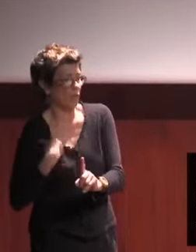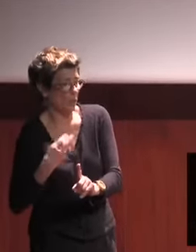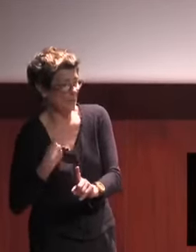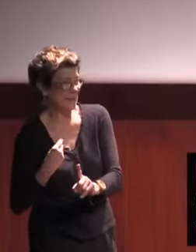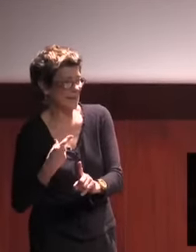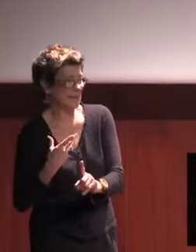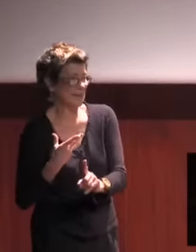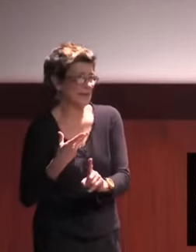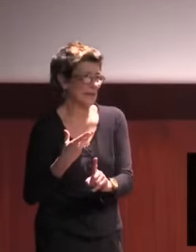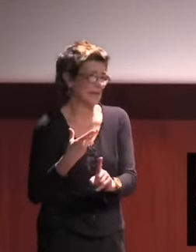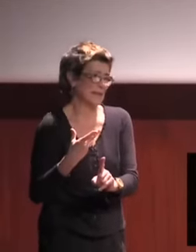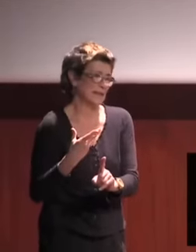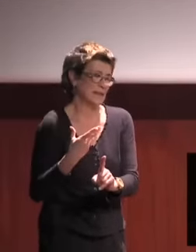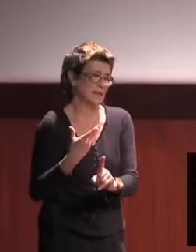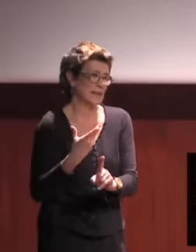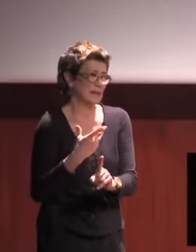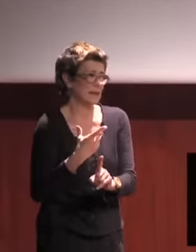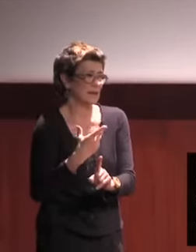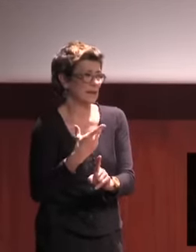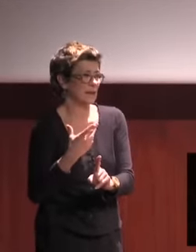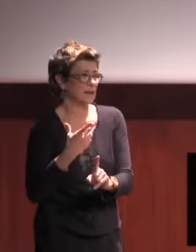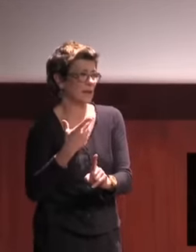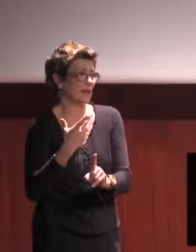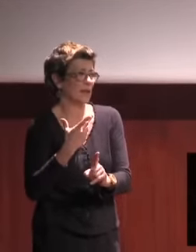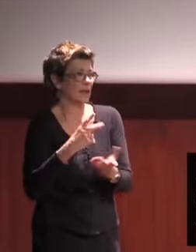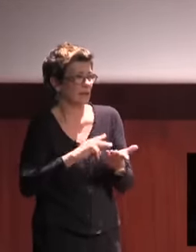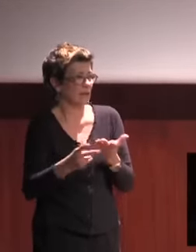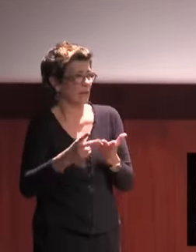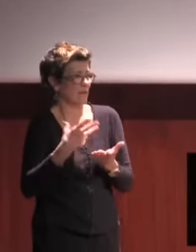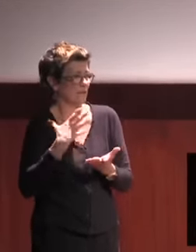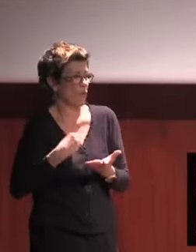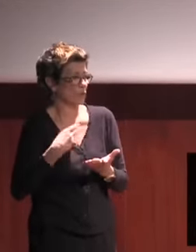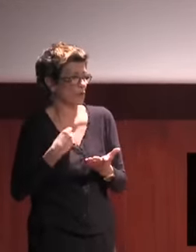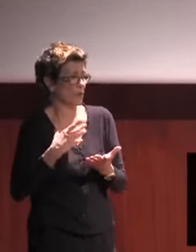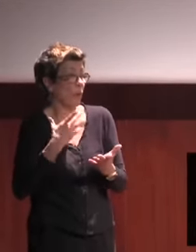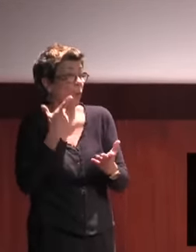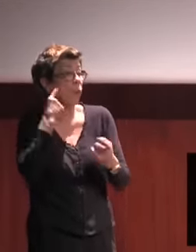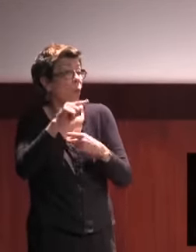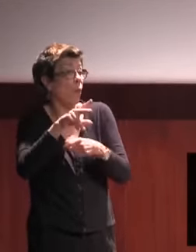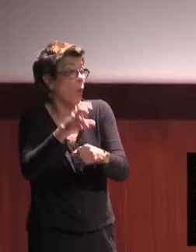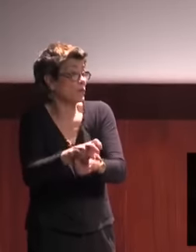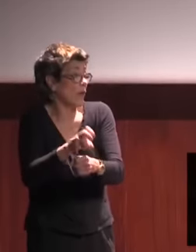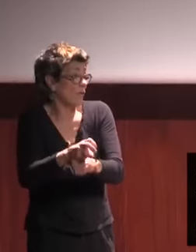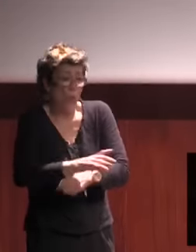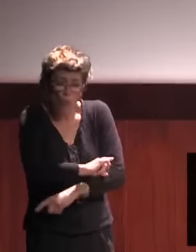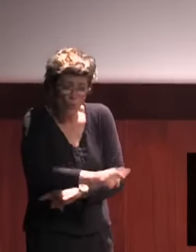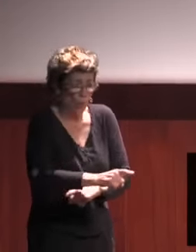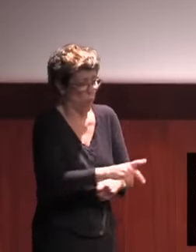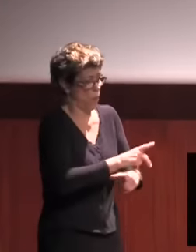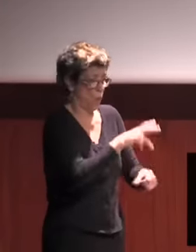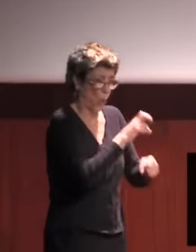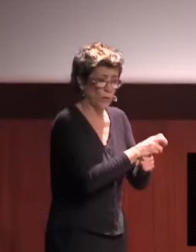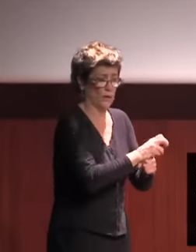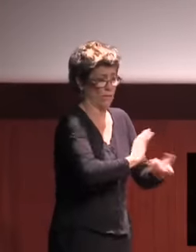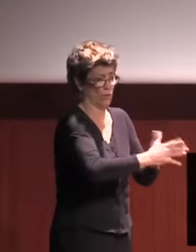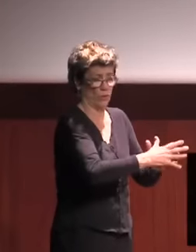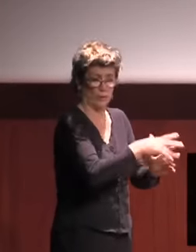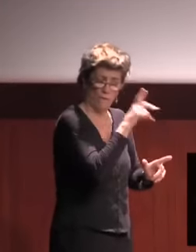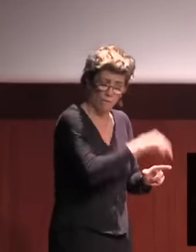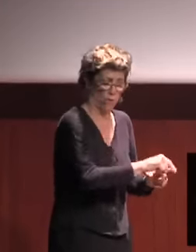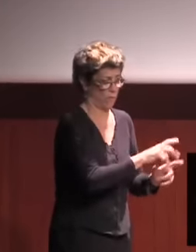ne doit pas se faire pour de la conservation. La conservation de la langue des signes, elle doit être en langue des signes, ça me paraît